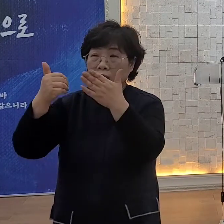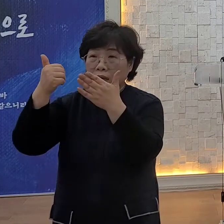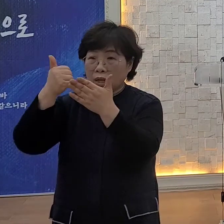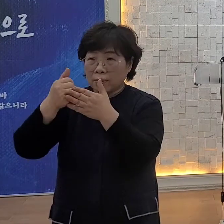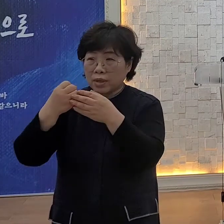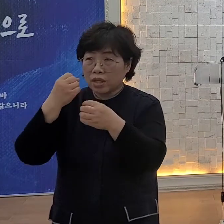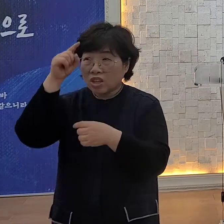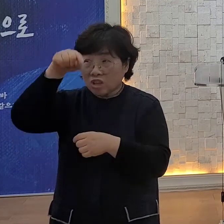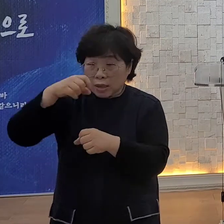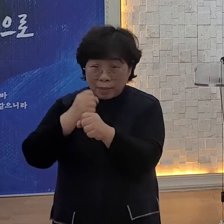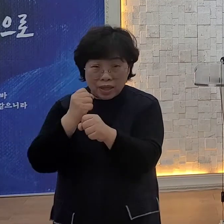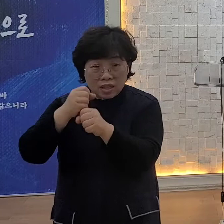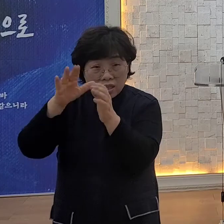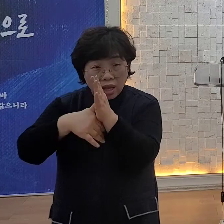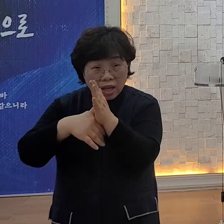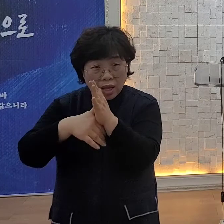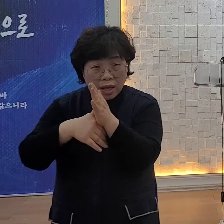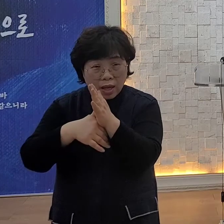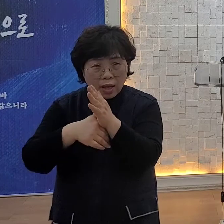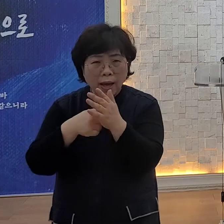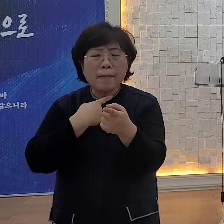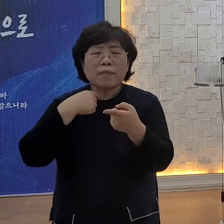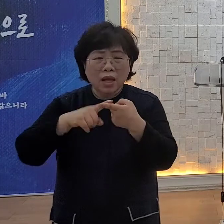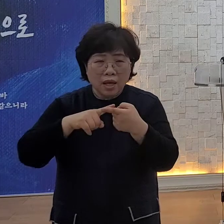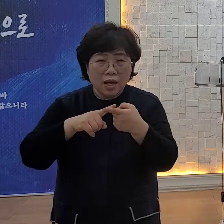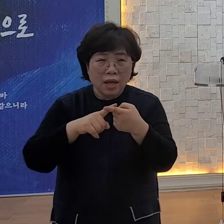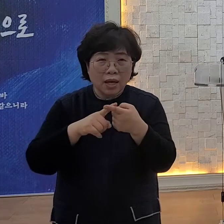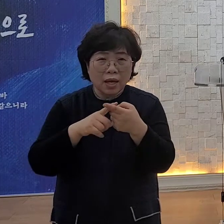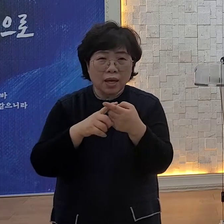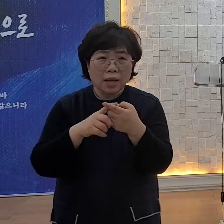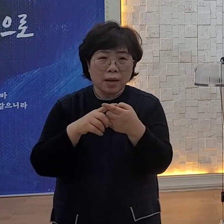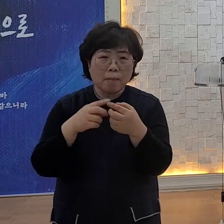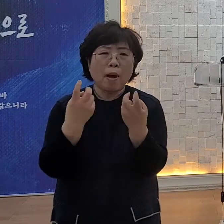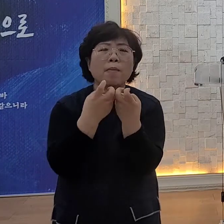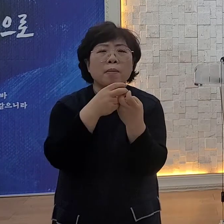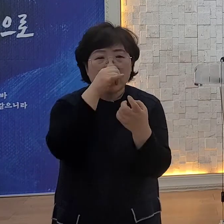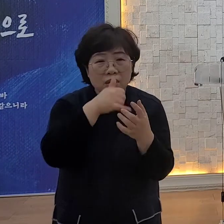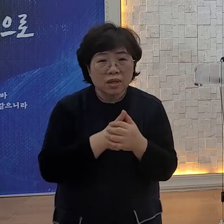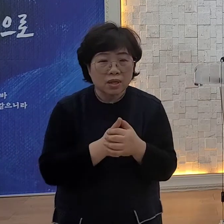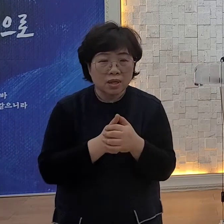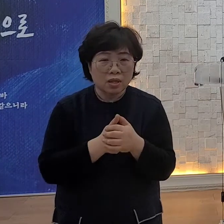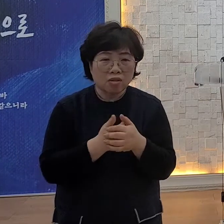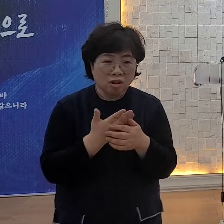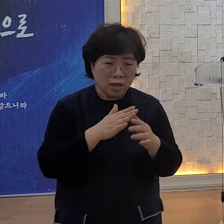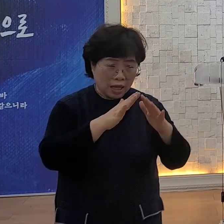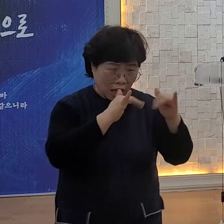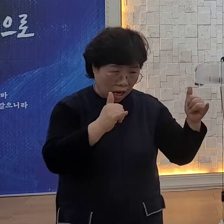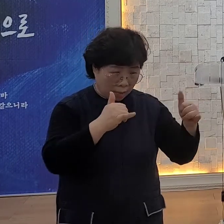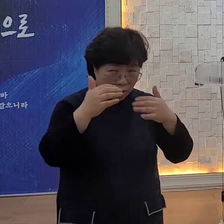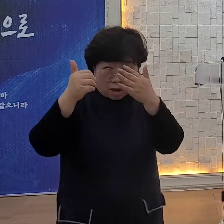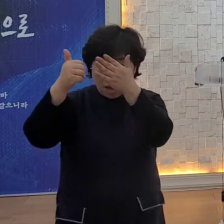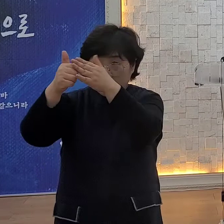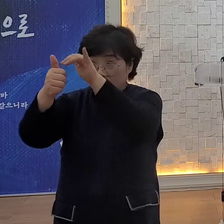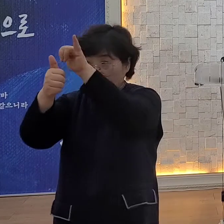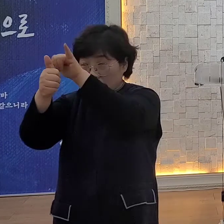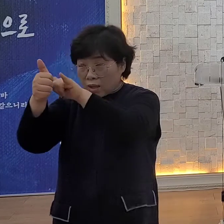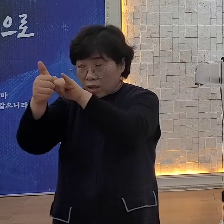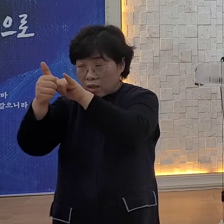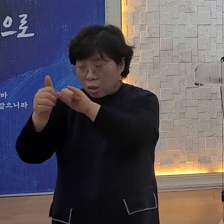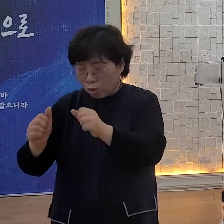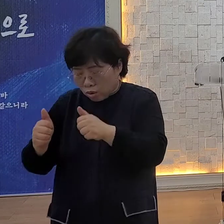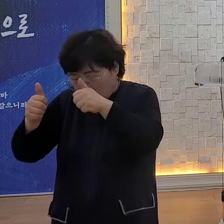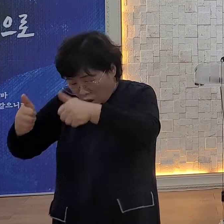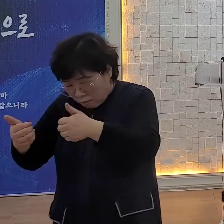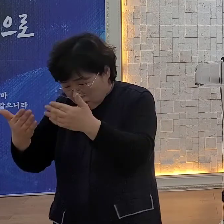있어요. 우리 인간도 마찬가지입니다. 우리 인간은 어떻게 살아야 된다고요? 하나님을 경배하고 그분과